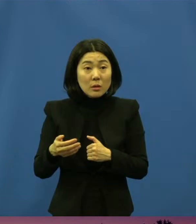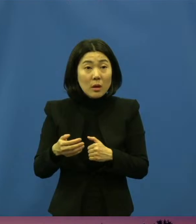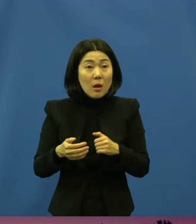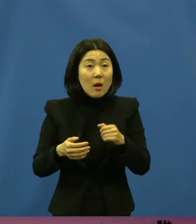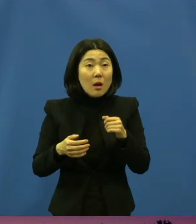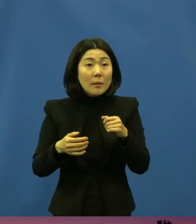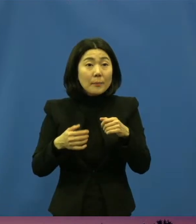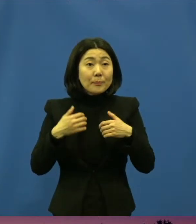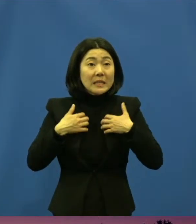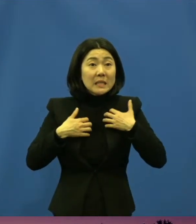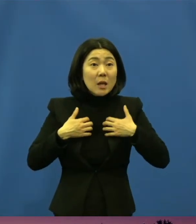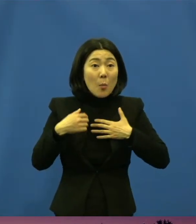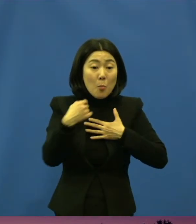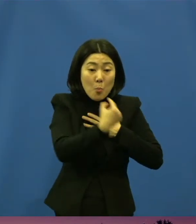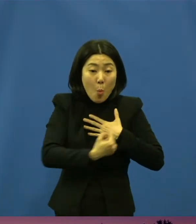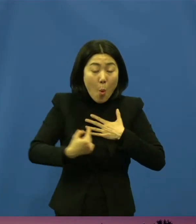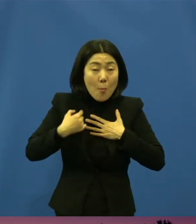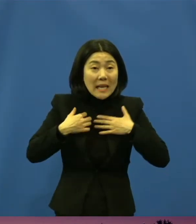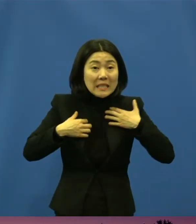다시 회복하기가 어려워요.